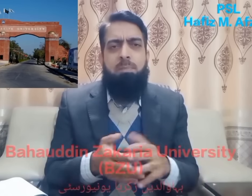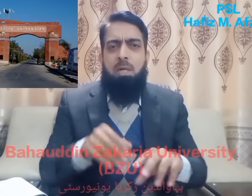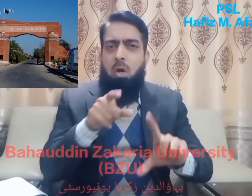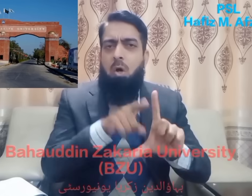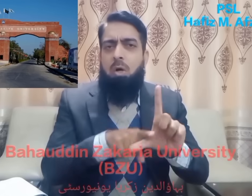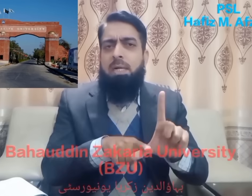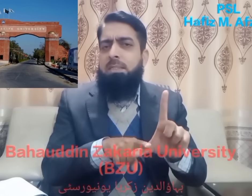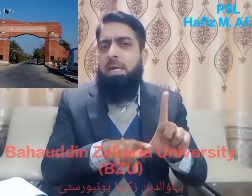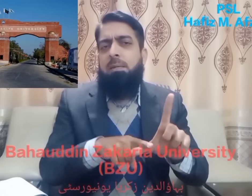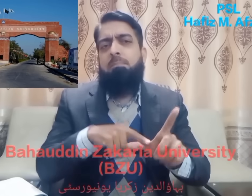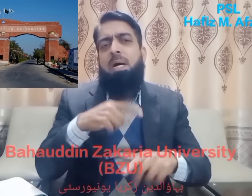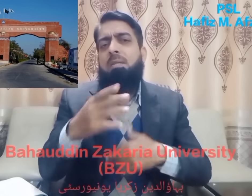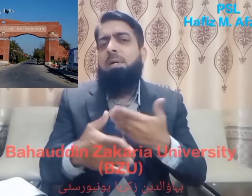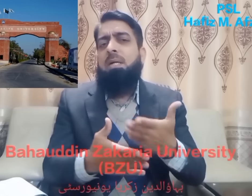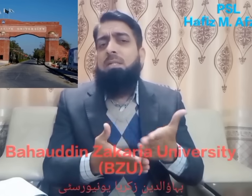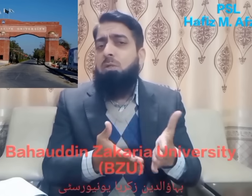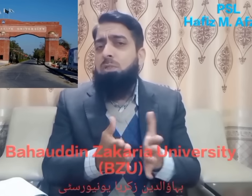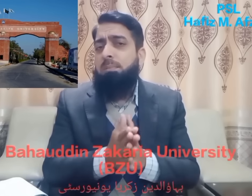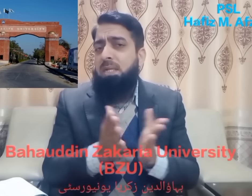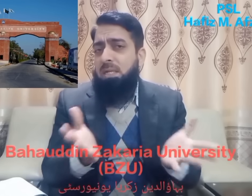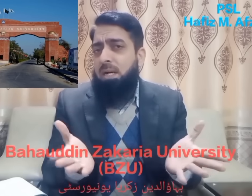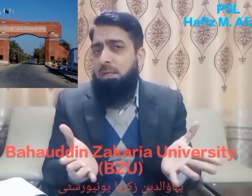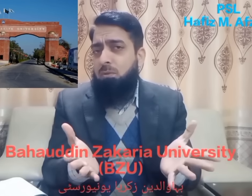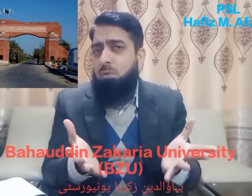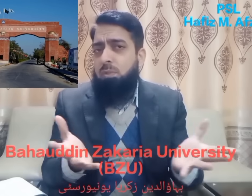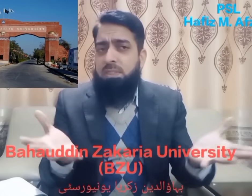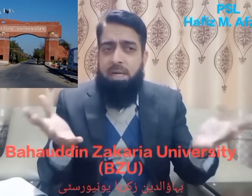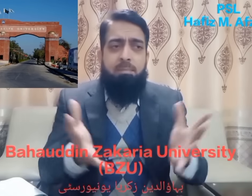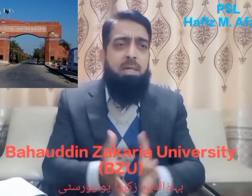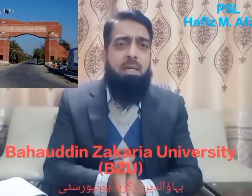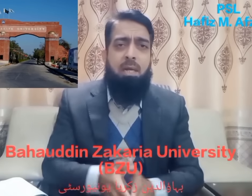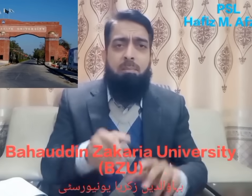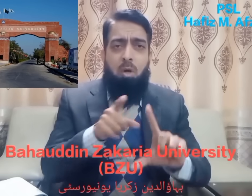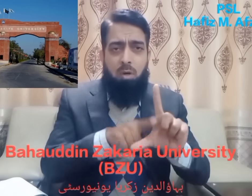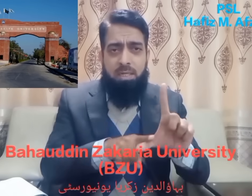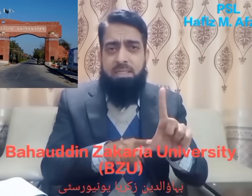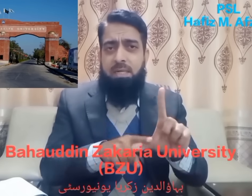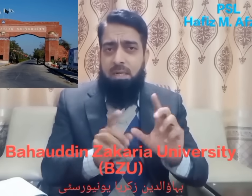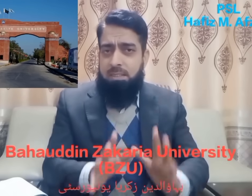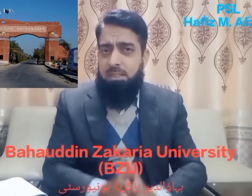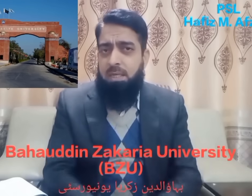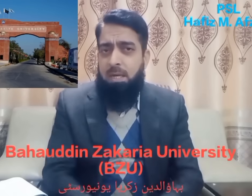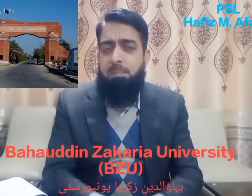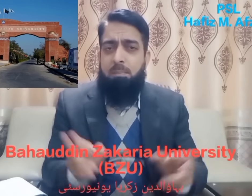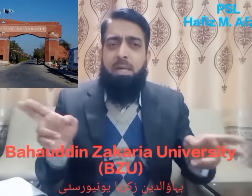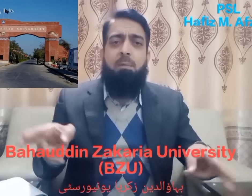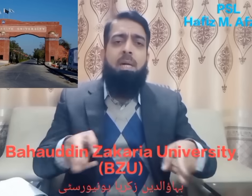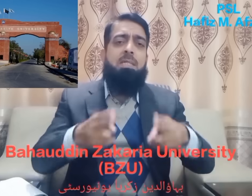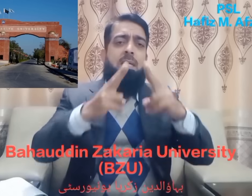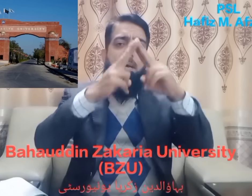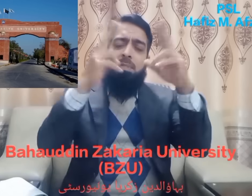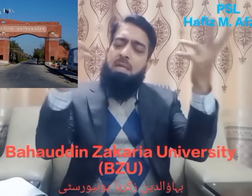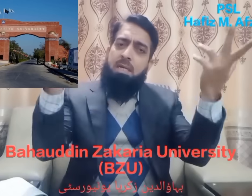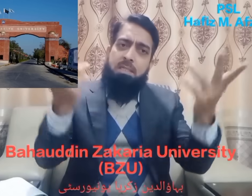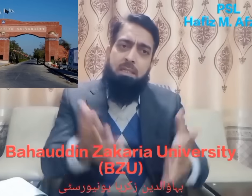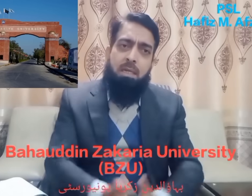इसमें लाहौर का साइन बाद में अगर किसी को समझ नहीं आ रही तो उसको डिस्क्राइब करने के लिए आप लाहौर का साइन कर सकते हैं, फिर मीनार पाकिस्तान का भी साइन कर सकते